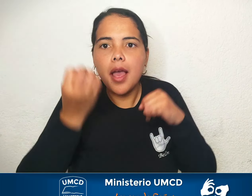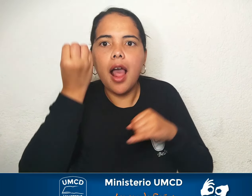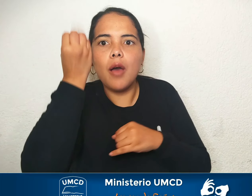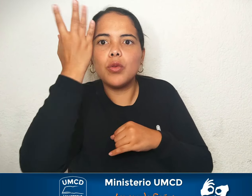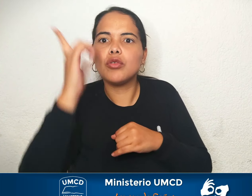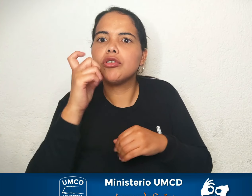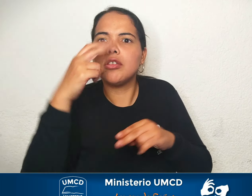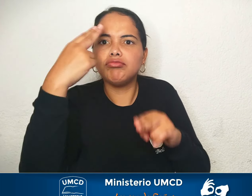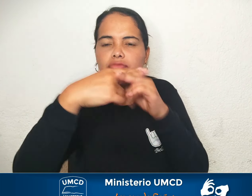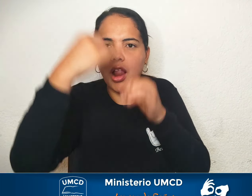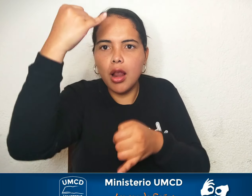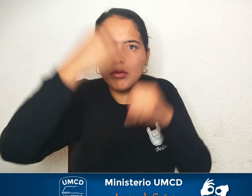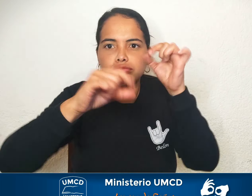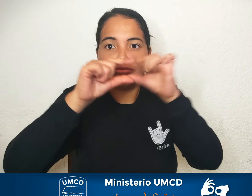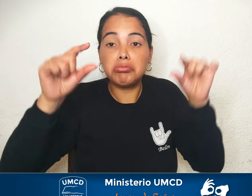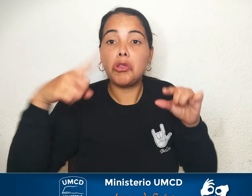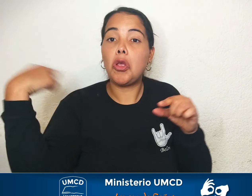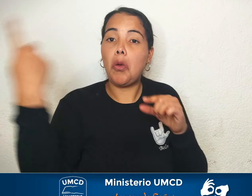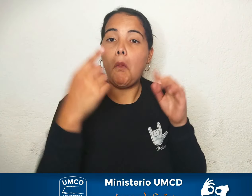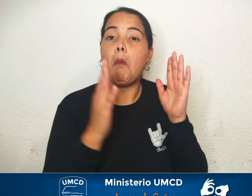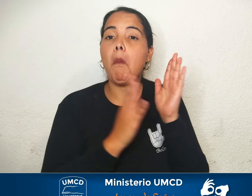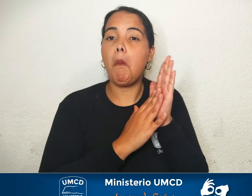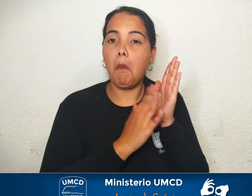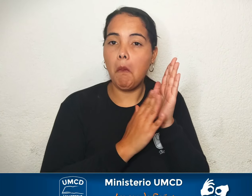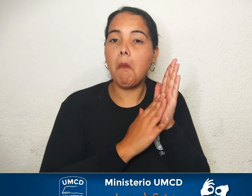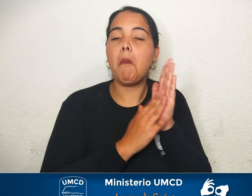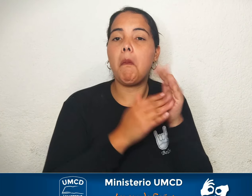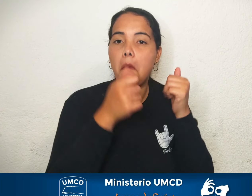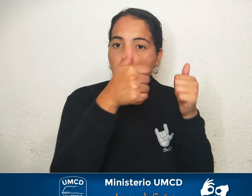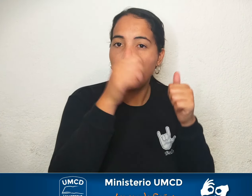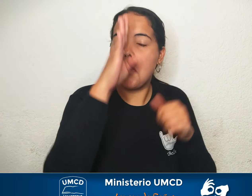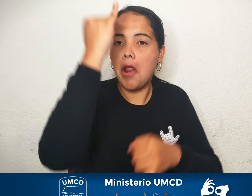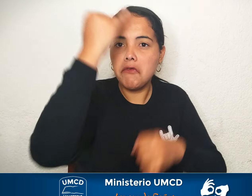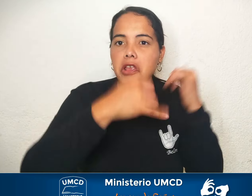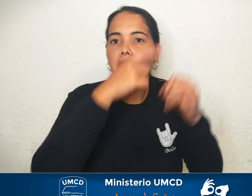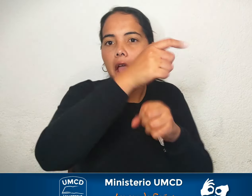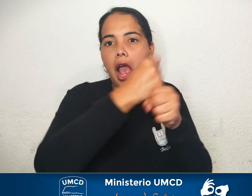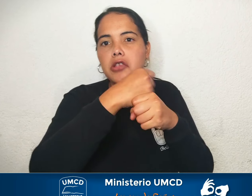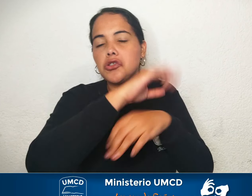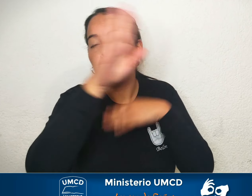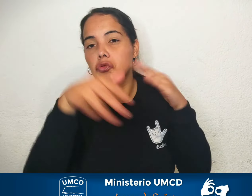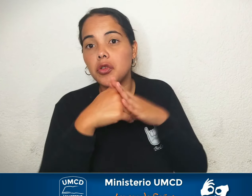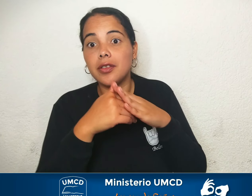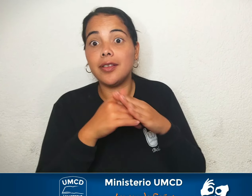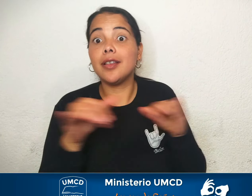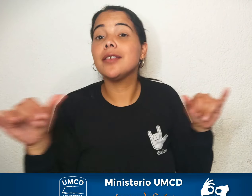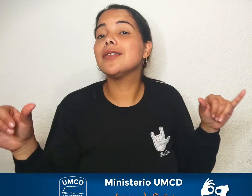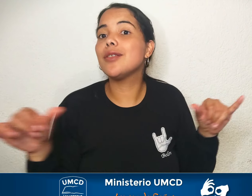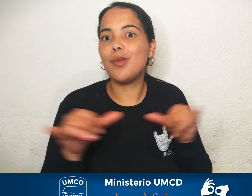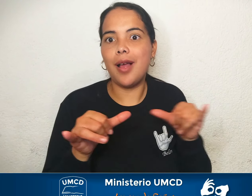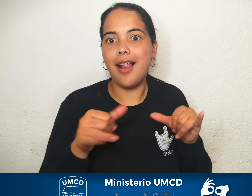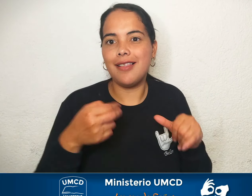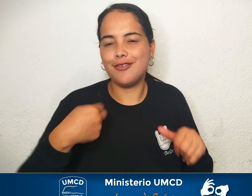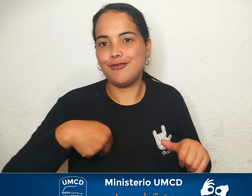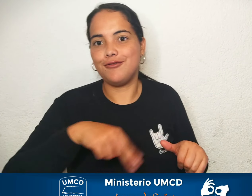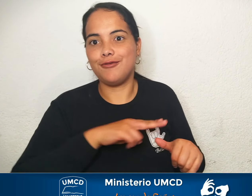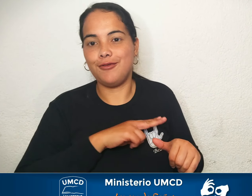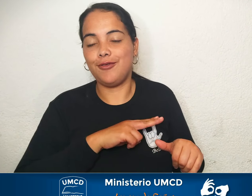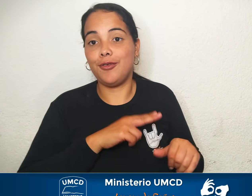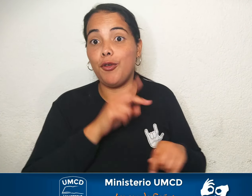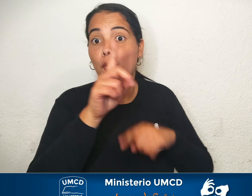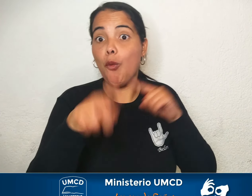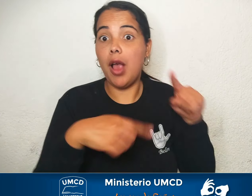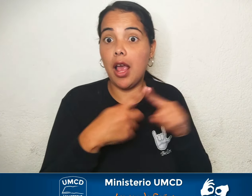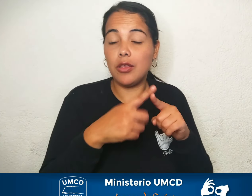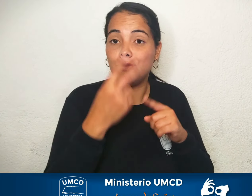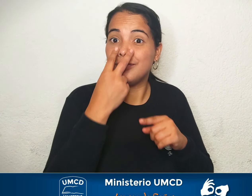tiene un autor, y ese es a quien se le da en forma general el crédito absoluto. De alguna manera, eso es lo que